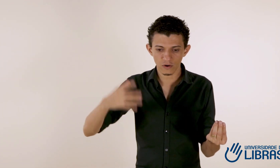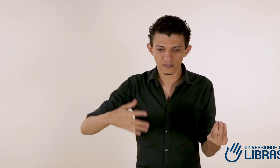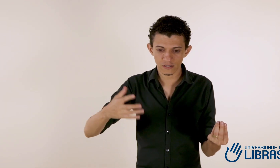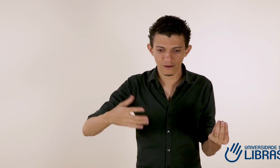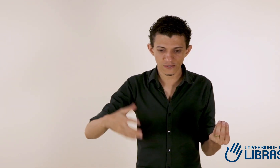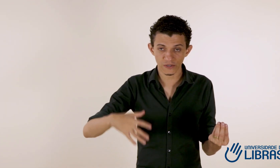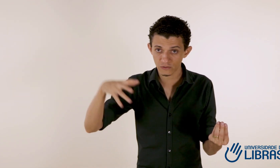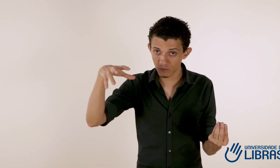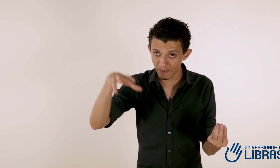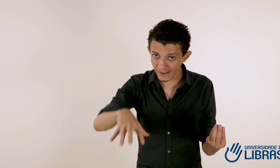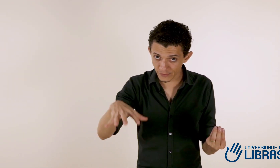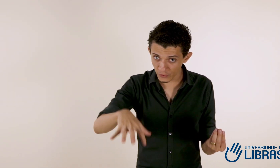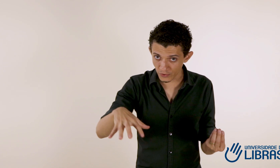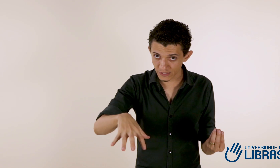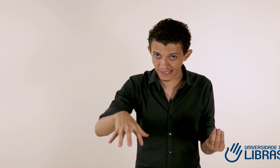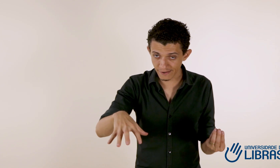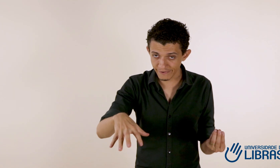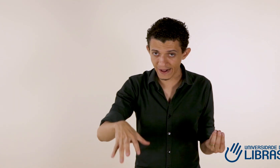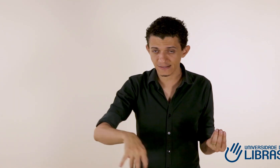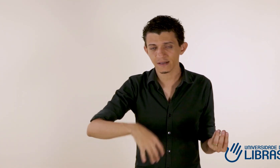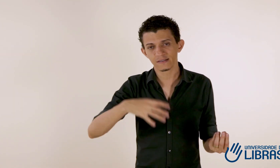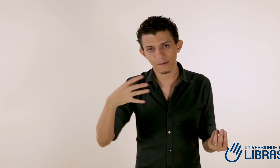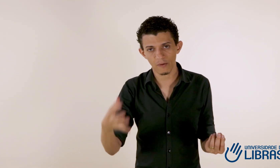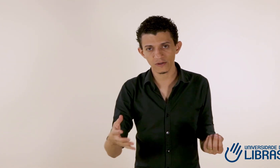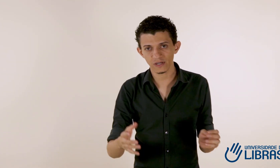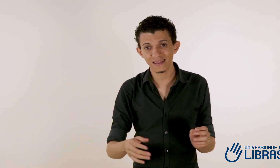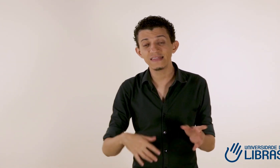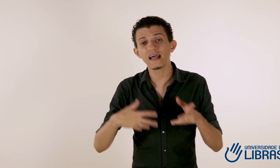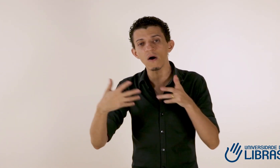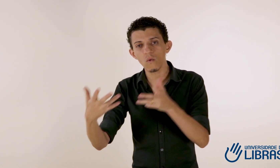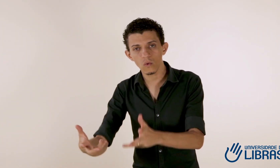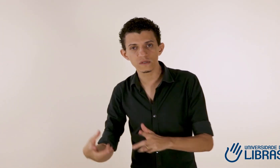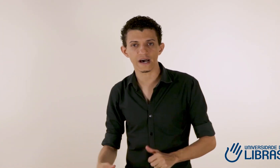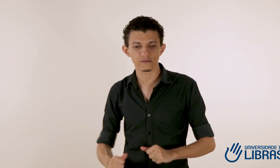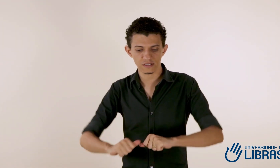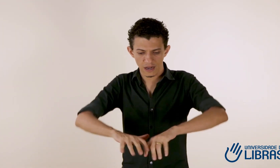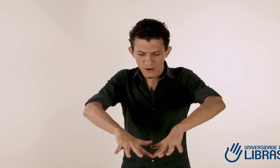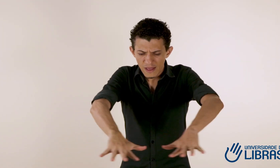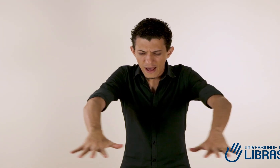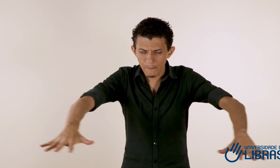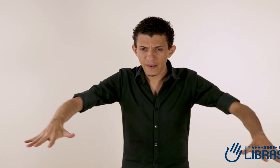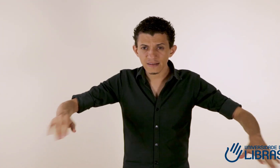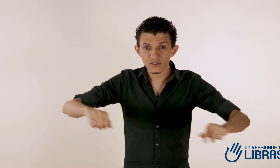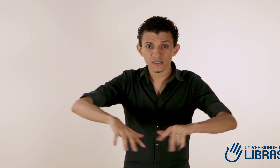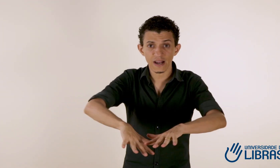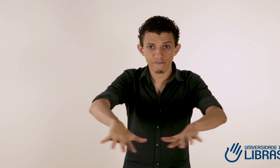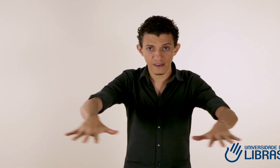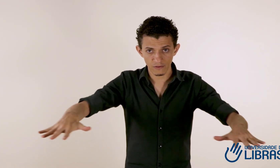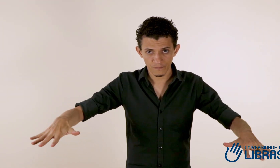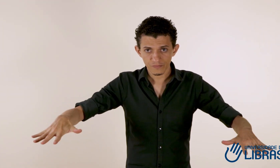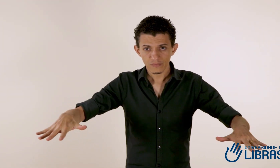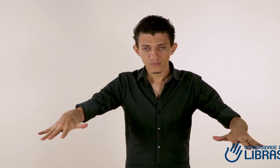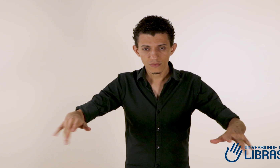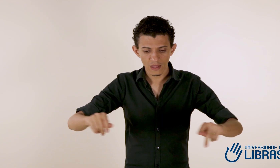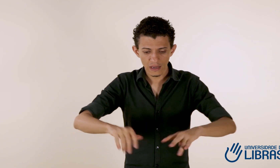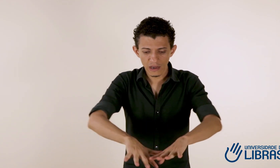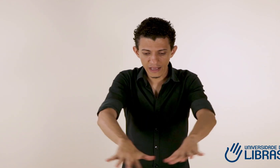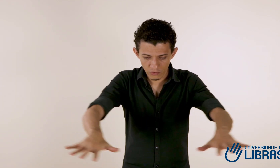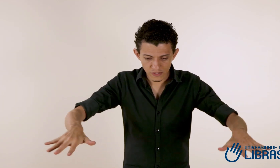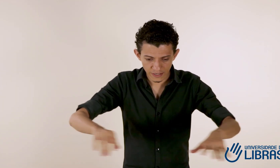outras situações do mesmo uso dessa frase, você pode não usar o sinal, apenas descrevendo, usando